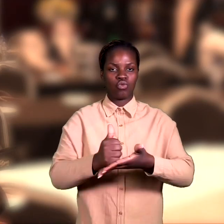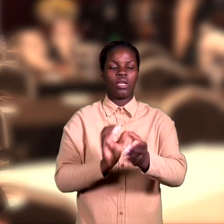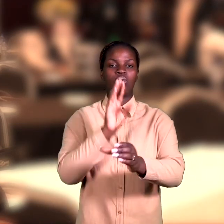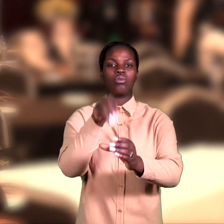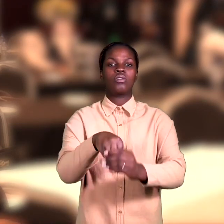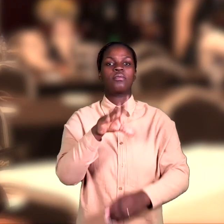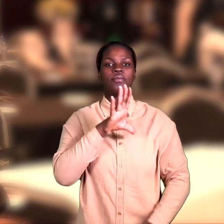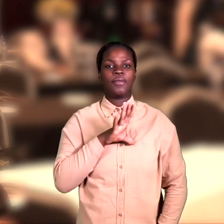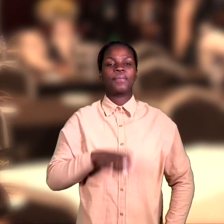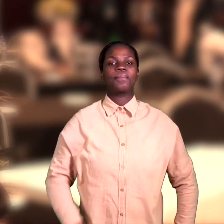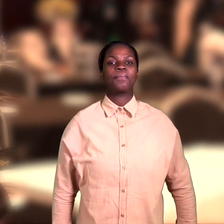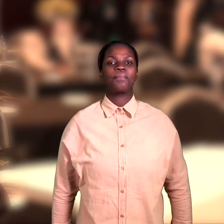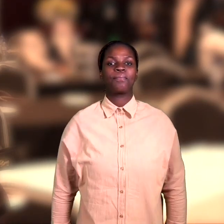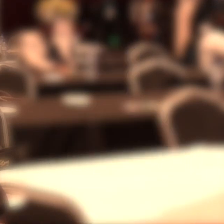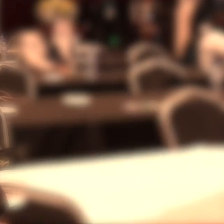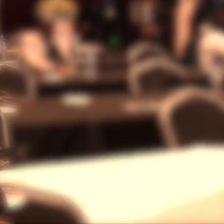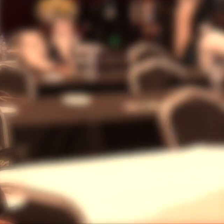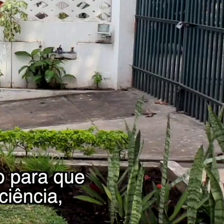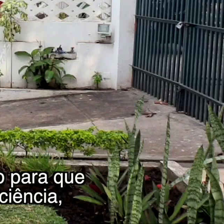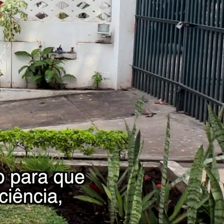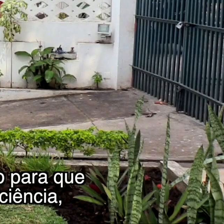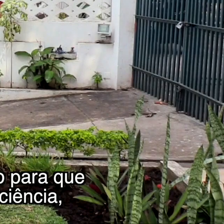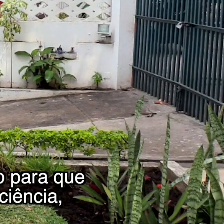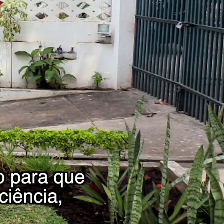dar cobertura à inclusão social.